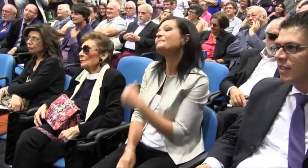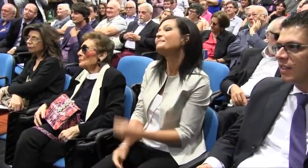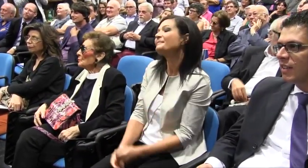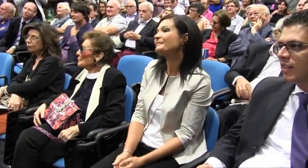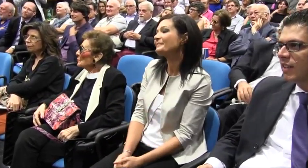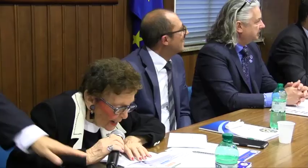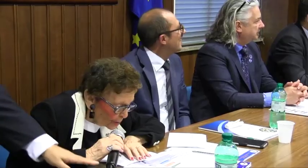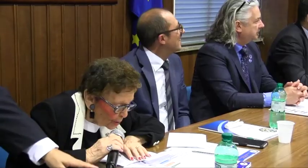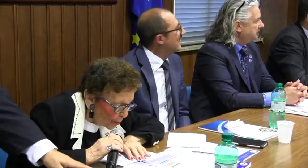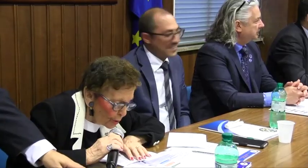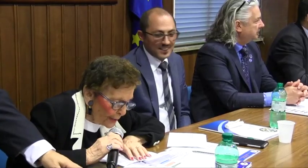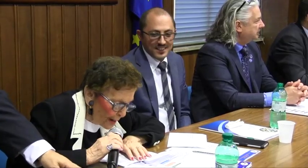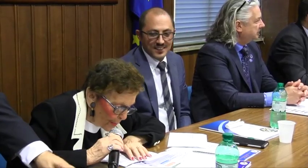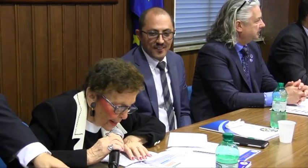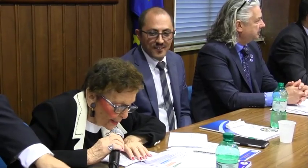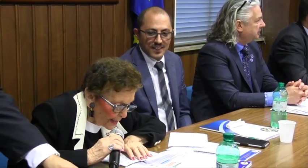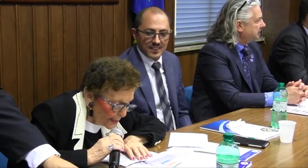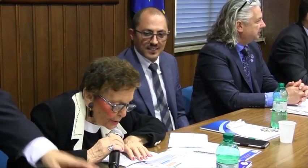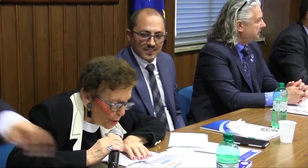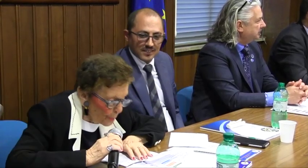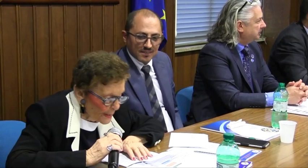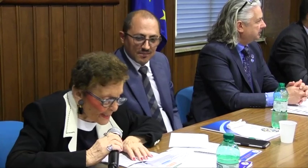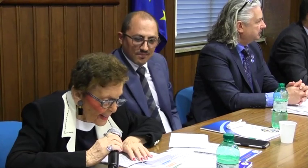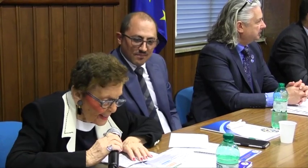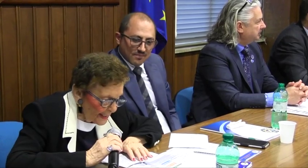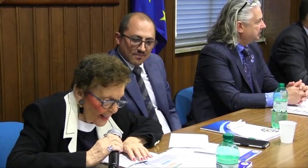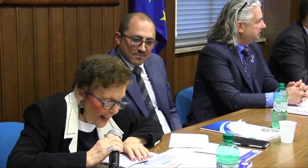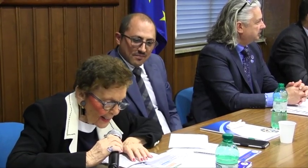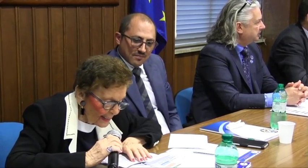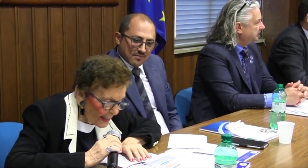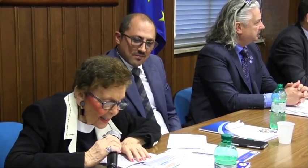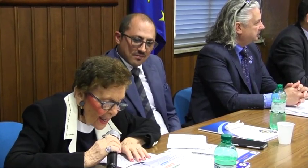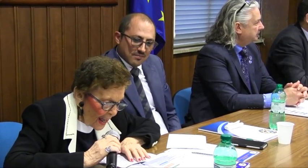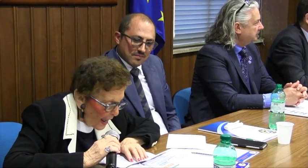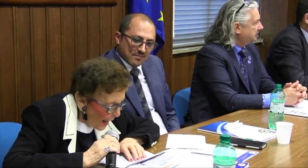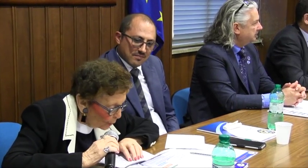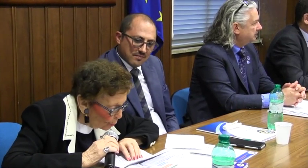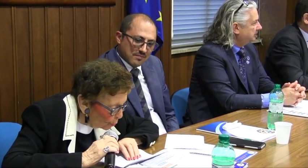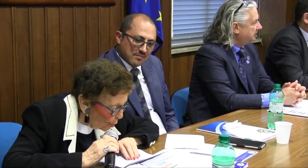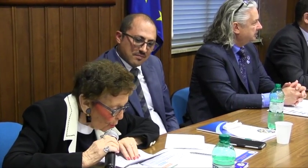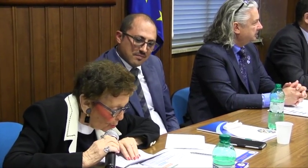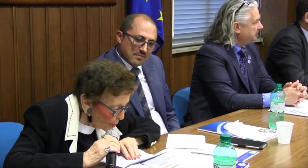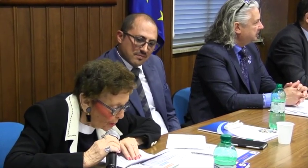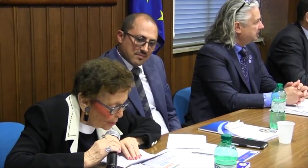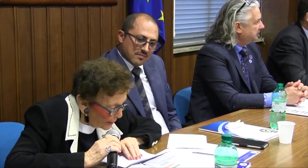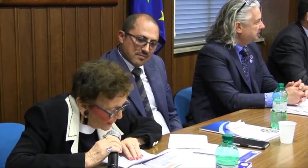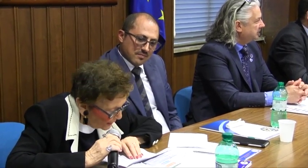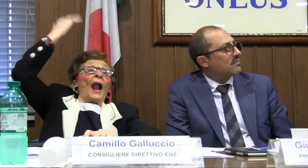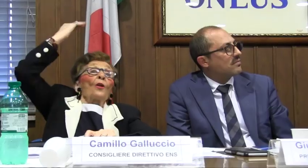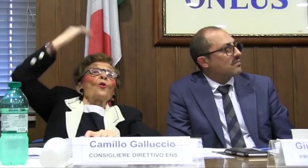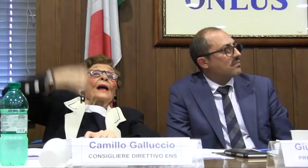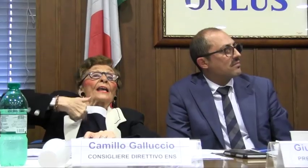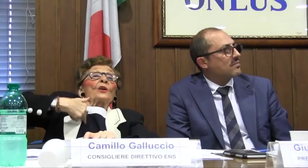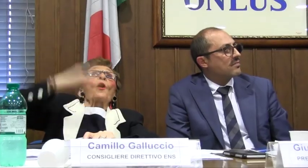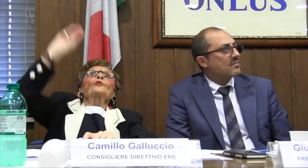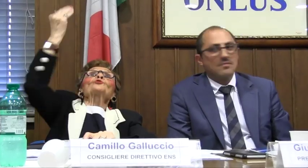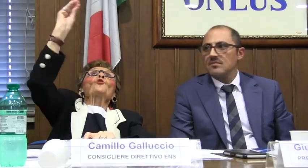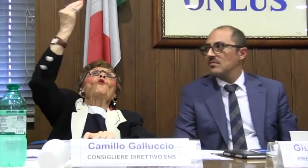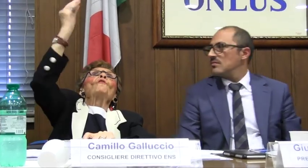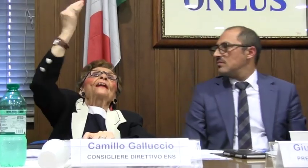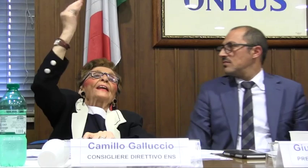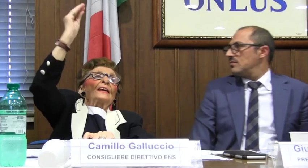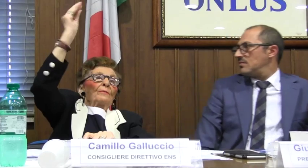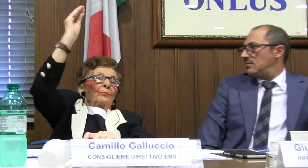Grazie. Il presidente del... Grazie cordialmente il signor presidente dell'ente e tutto il consiglio di... Allora io